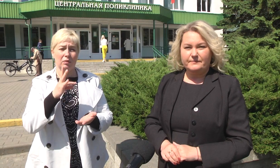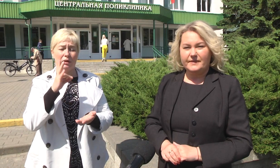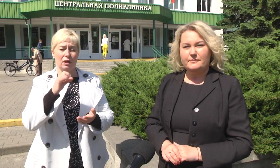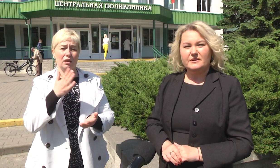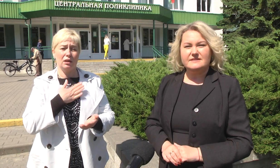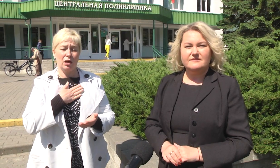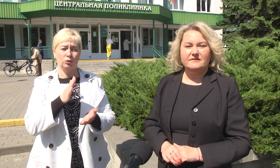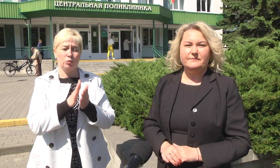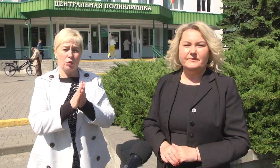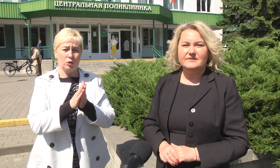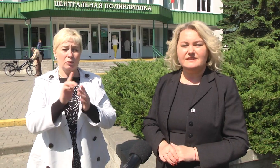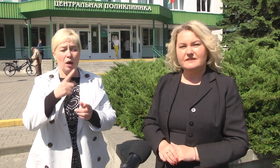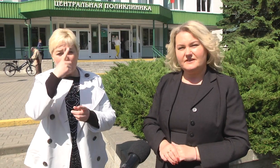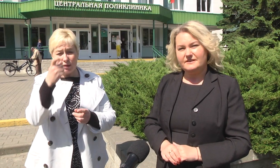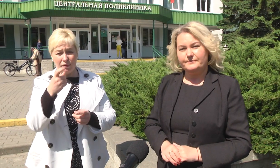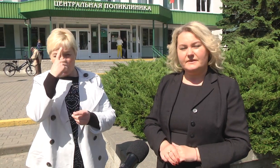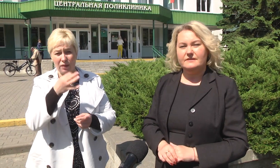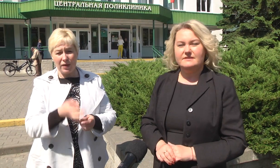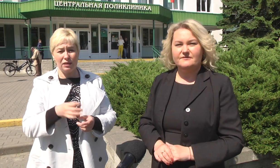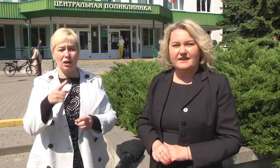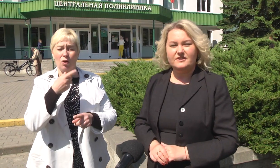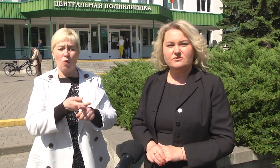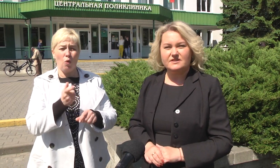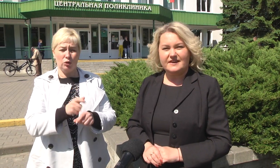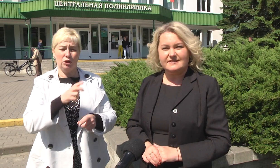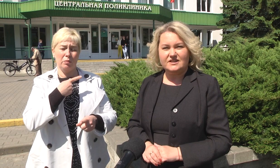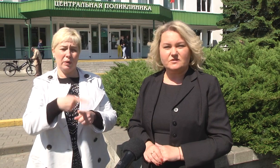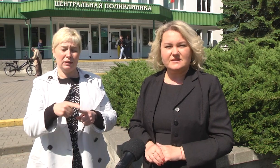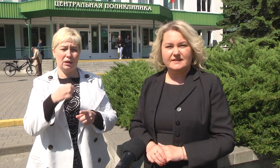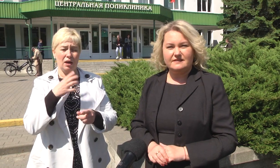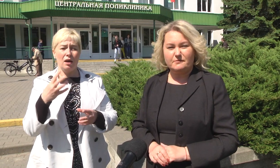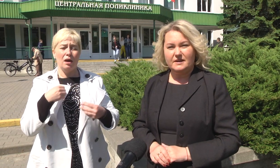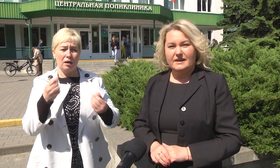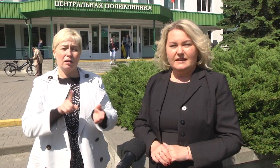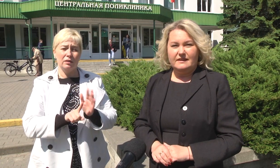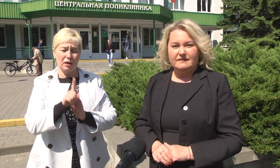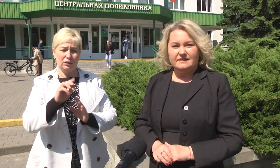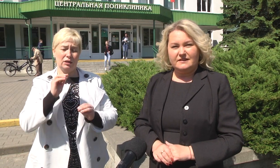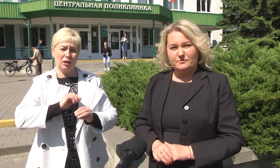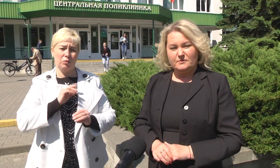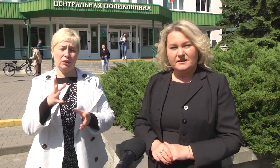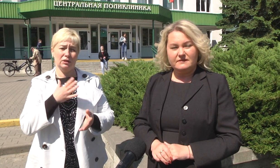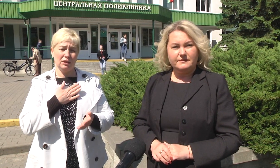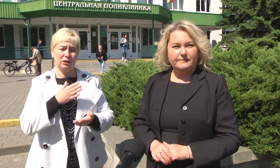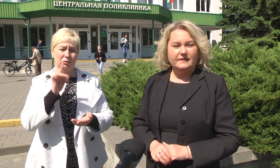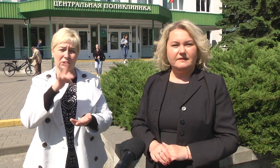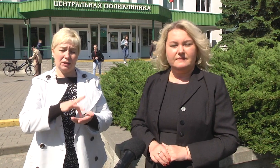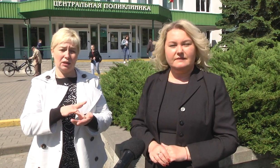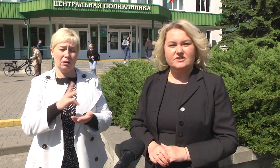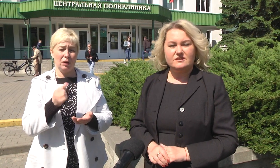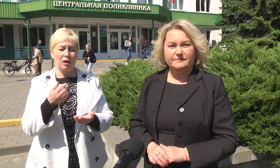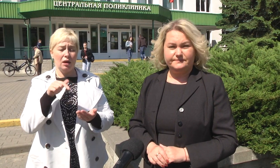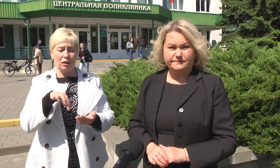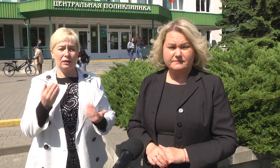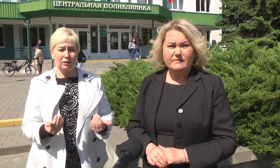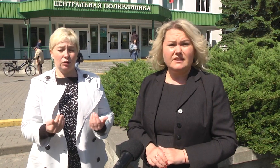быстро, оперативно, восстановили видеосвязь с нашим центром. И на данный момент